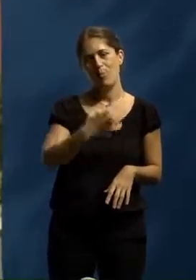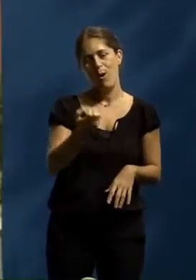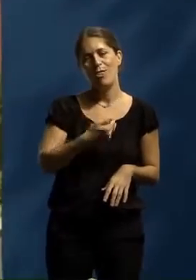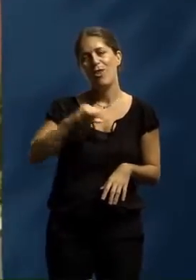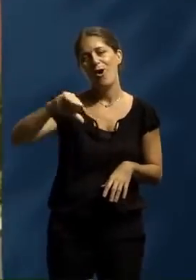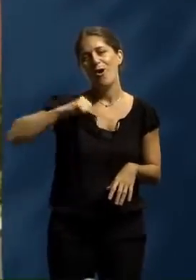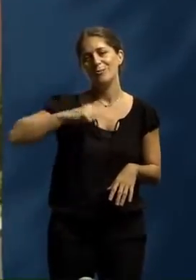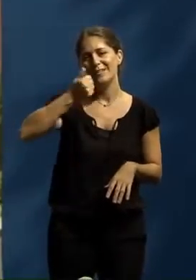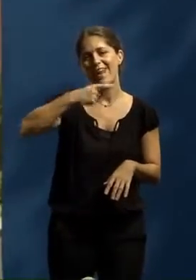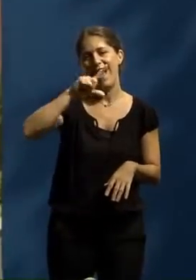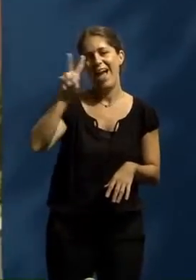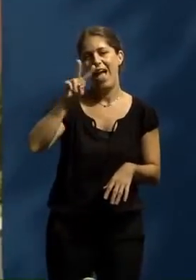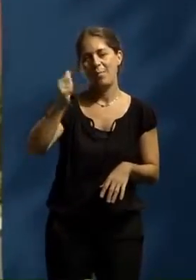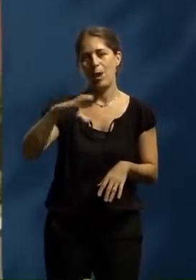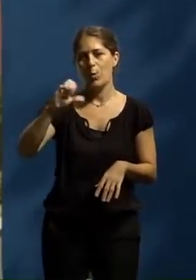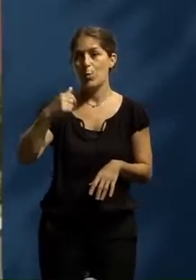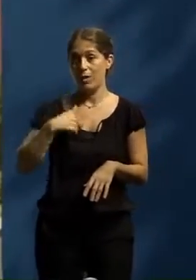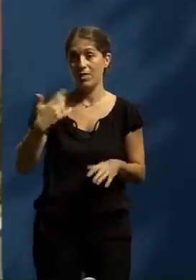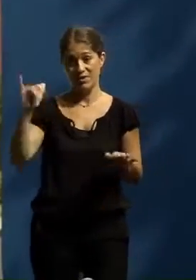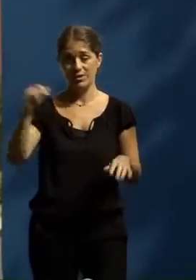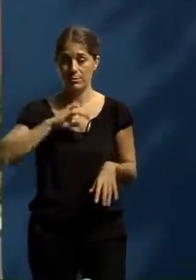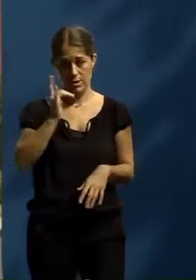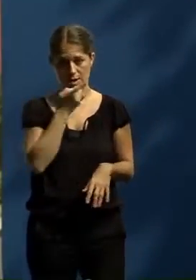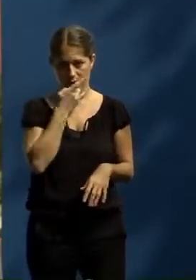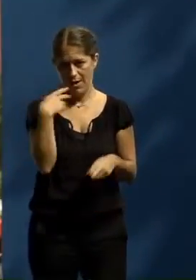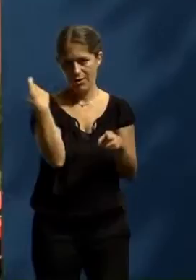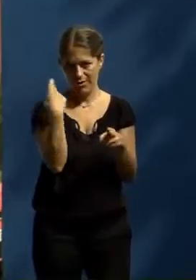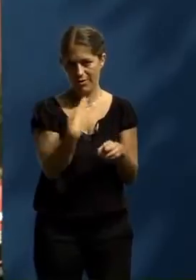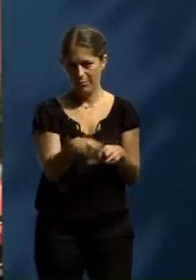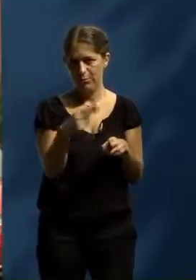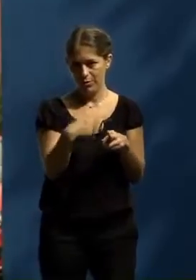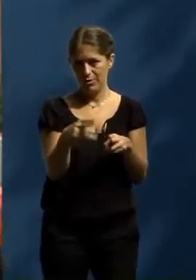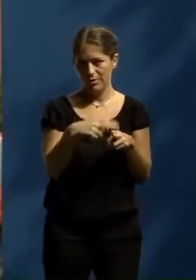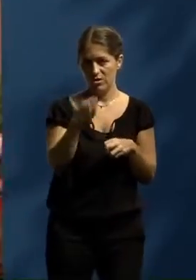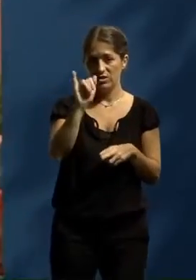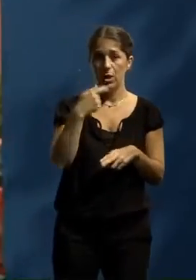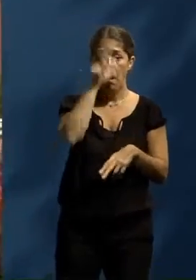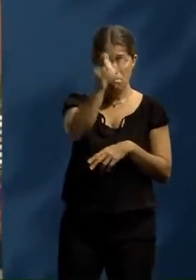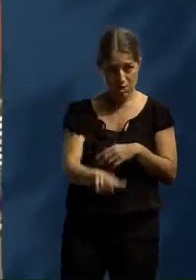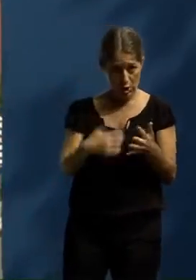Álvaro Cunqueiro é outro error político, non Álvaro, non Álvaro, pero sí o que fixeron co Álvaro Cunqueiro.